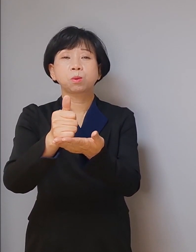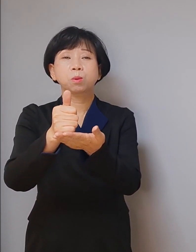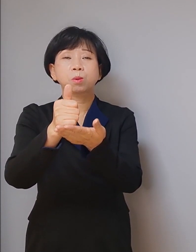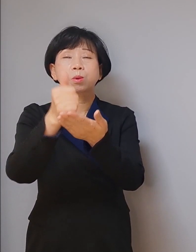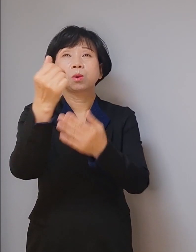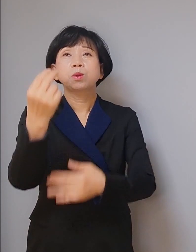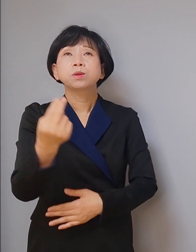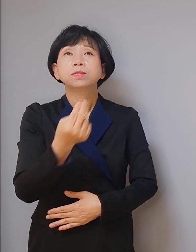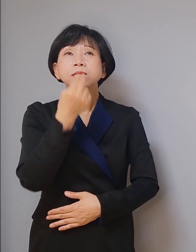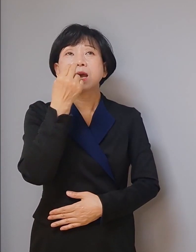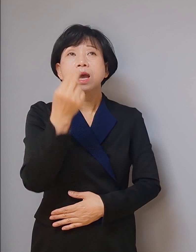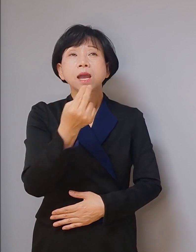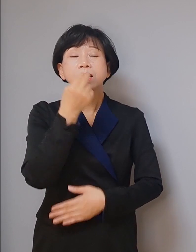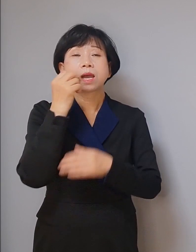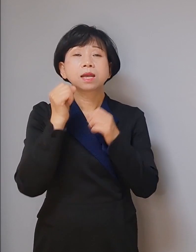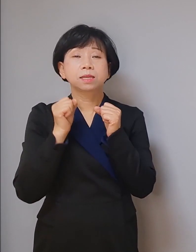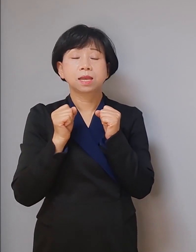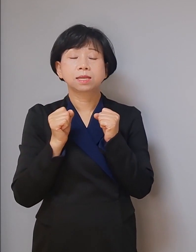그리스도